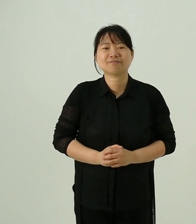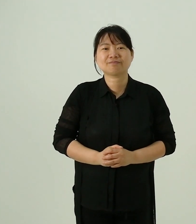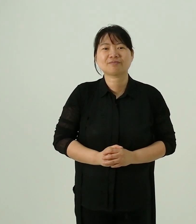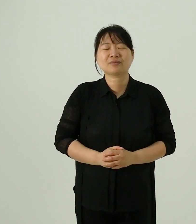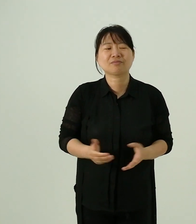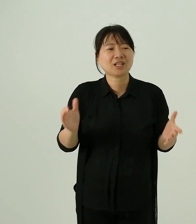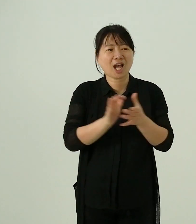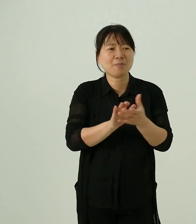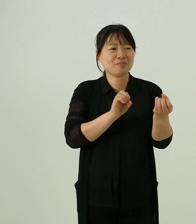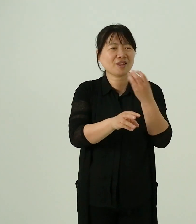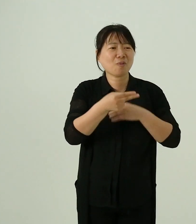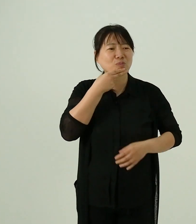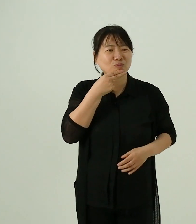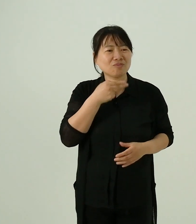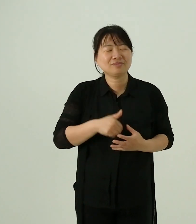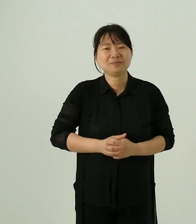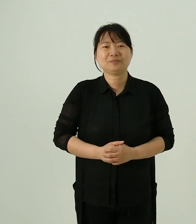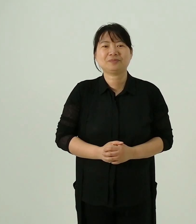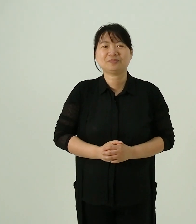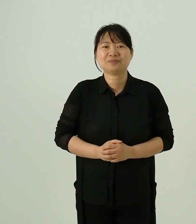아멘을 안 하세요?